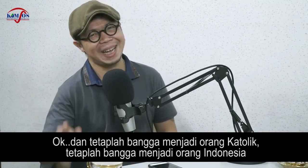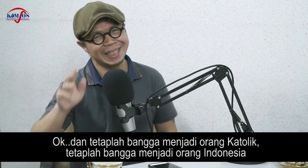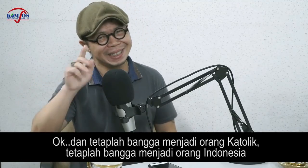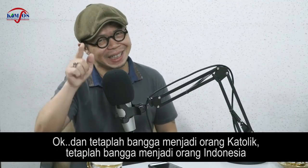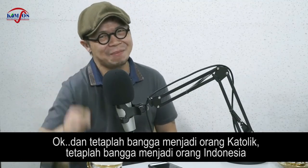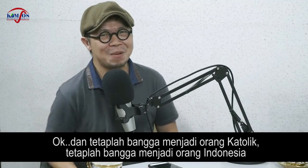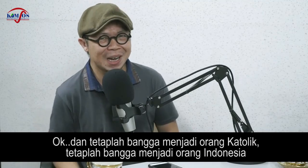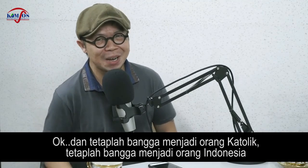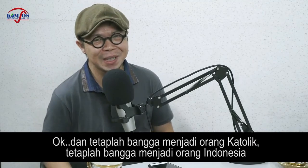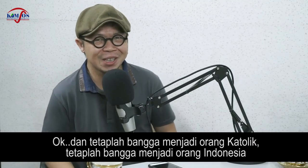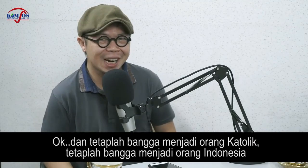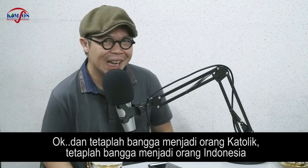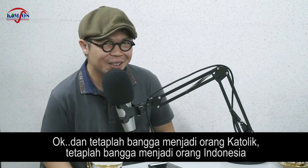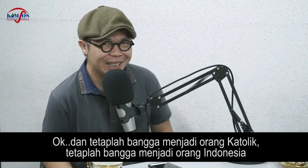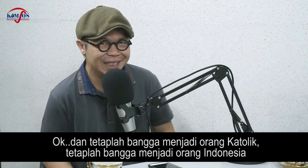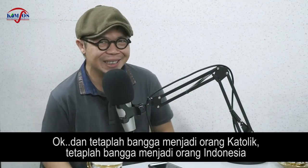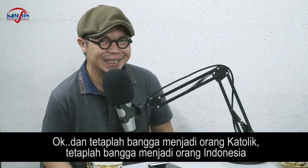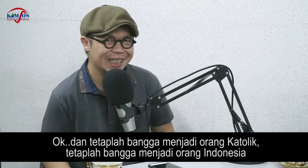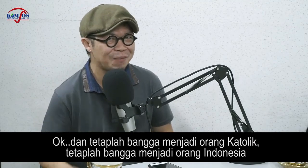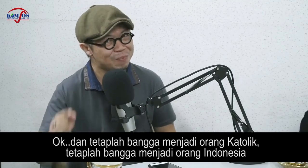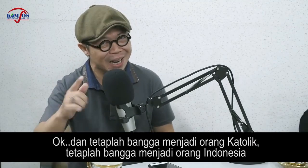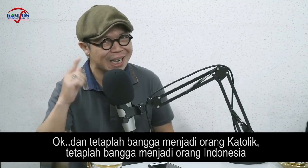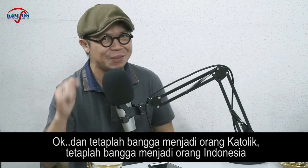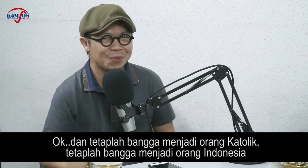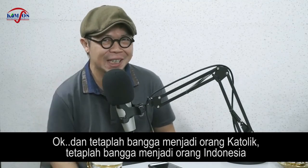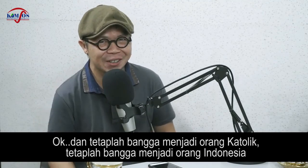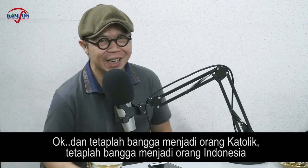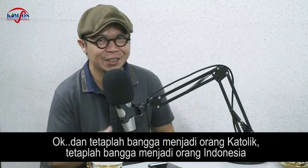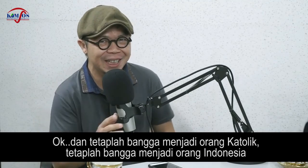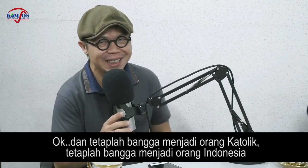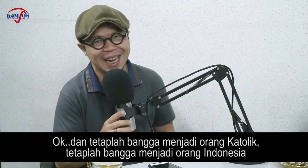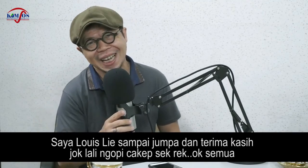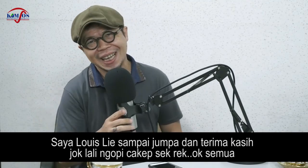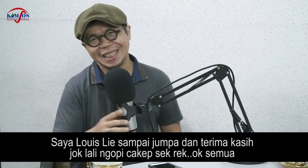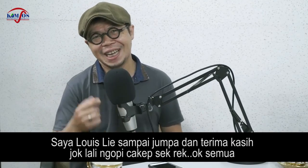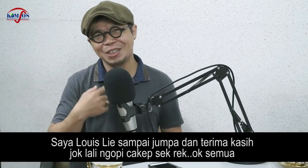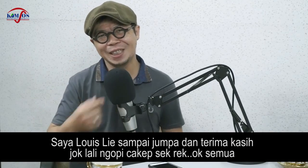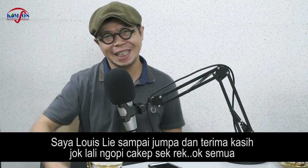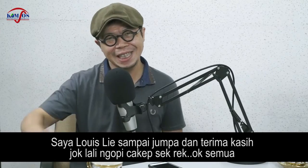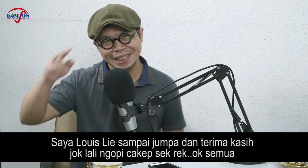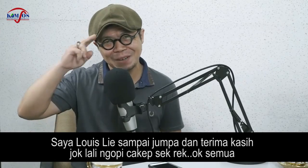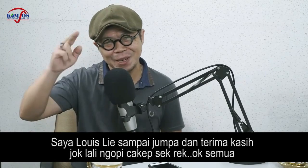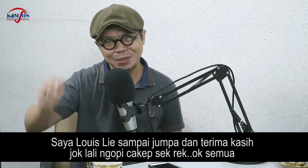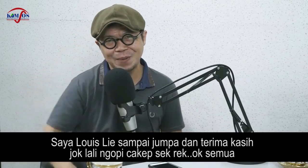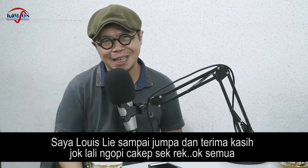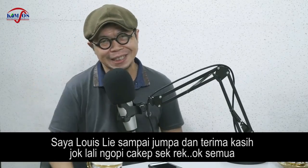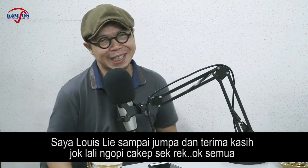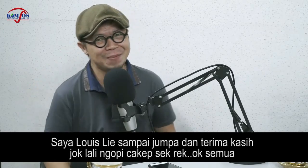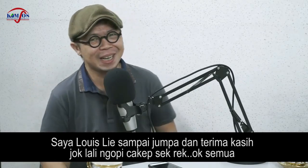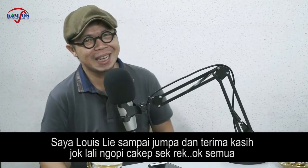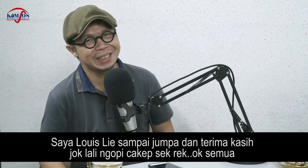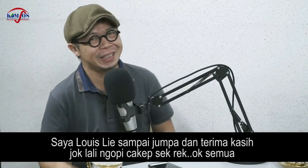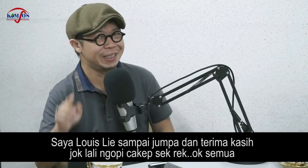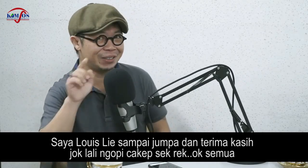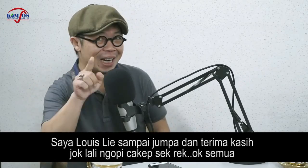dan tetaplah bangga menjadi orang Katolik tetaplah bangga untuk menjadi orang Indonesia Saya sampai jumpa dan